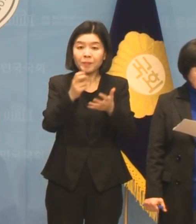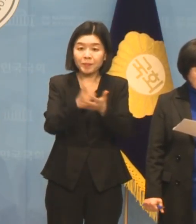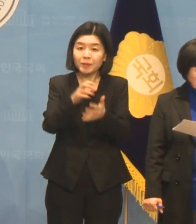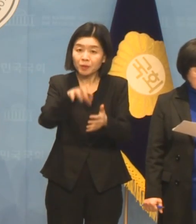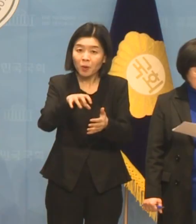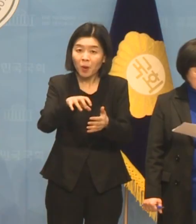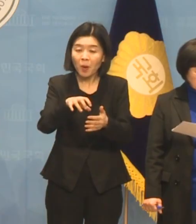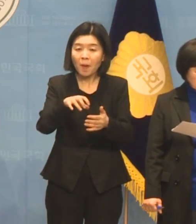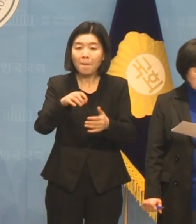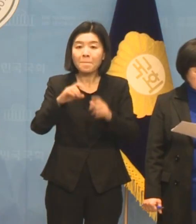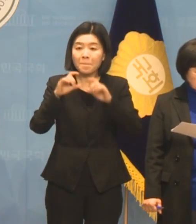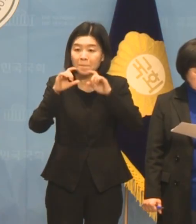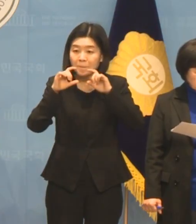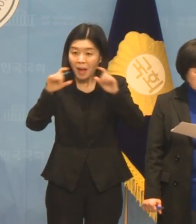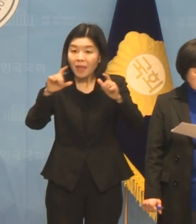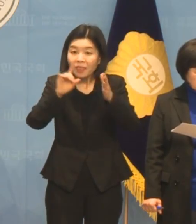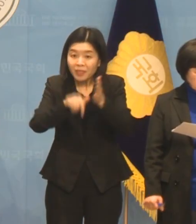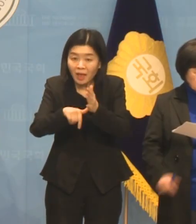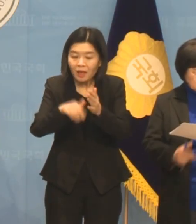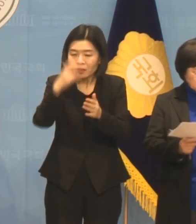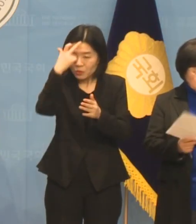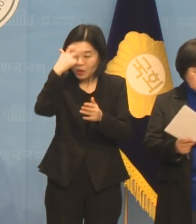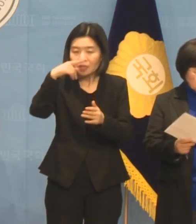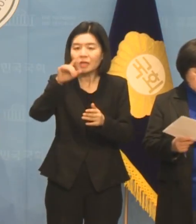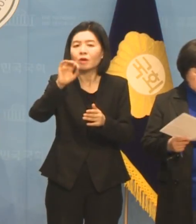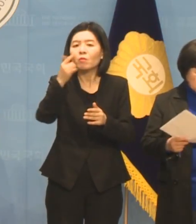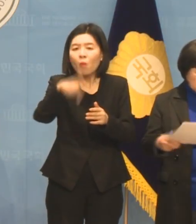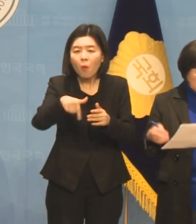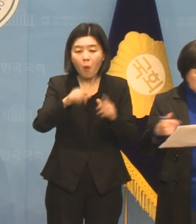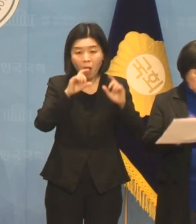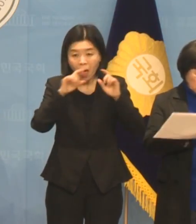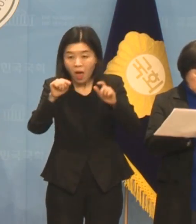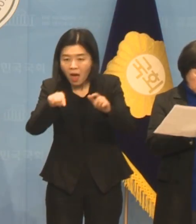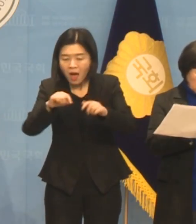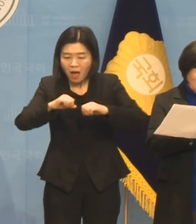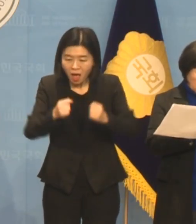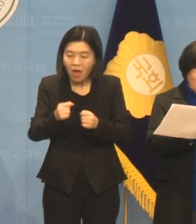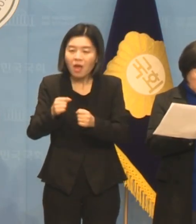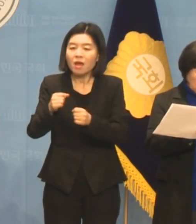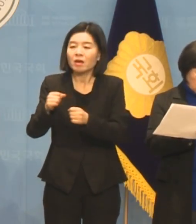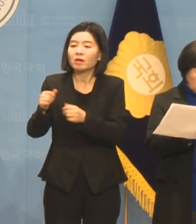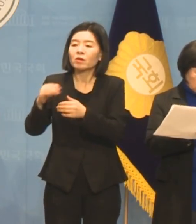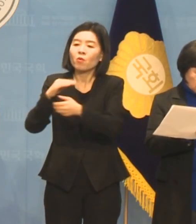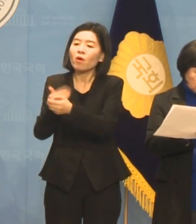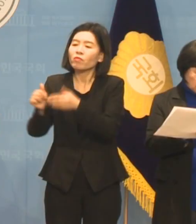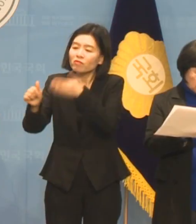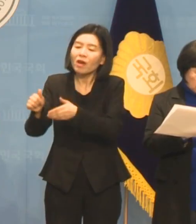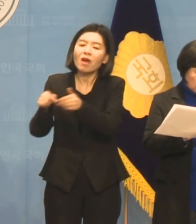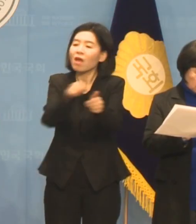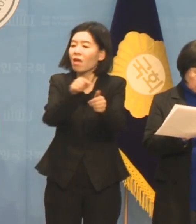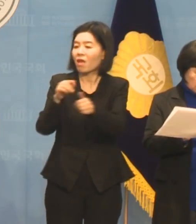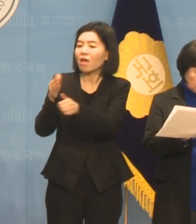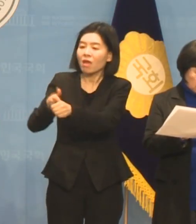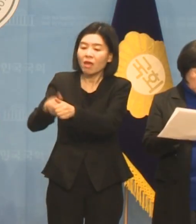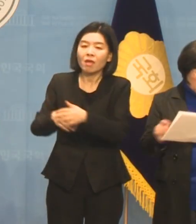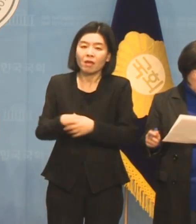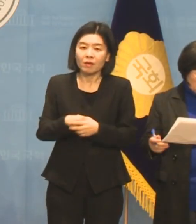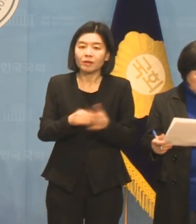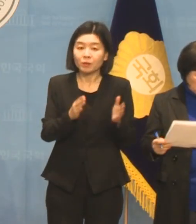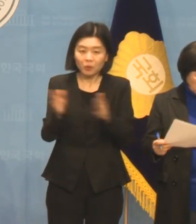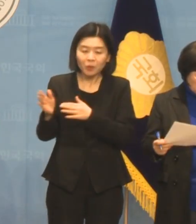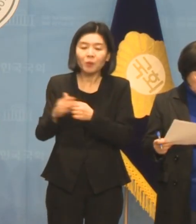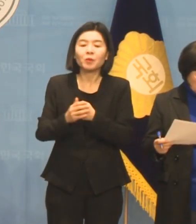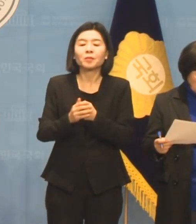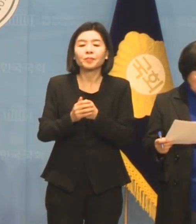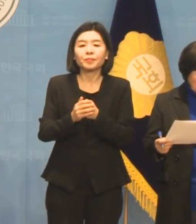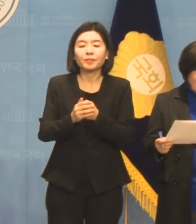최상목 권한대행이나 빠르게 이행하라고 촉구해 주시기를 권성동 원내대표께 말씀드립니다. 그리고 국민의힘 거짓말 시리즈 61번째